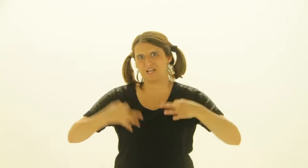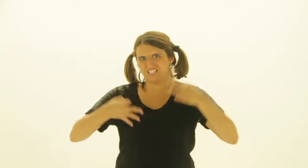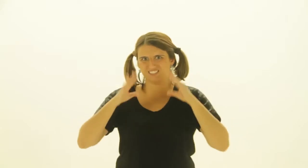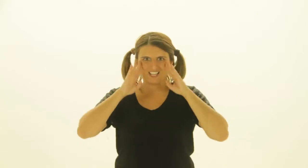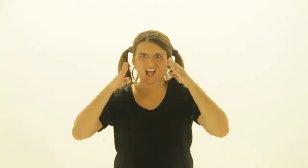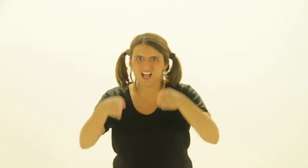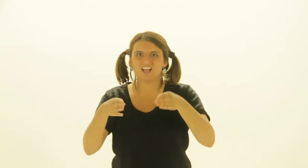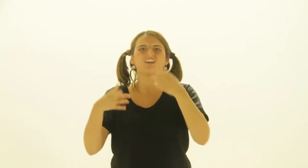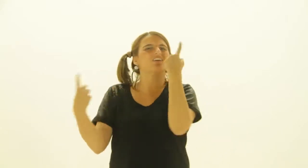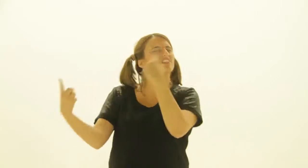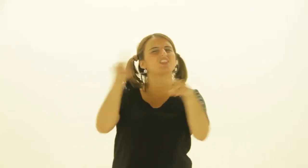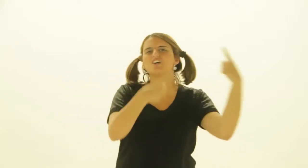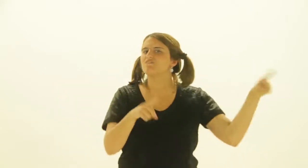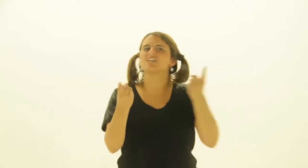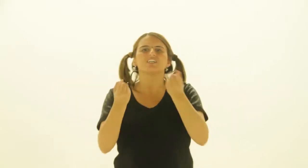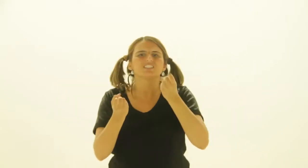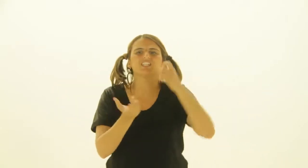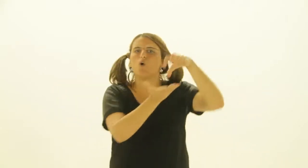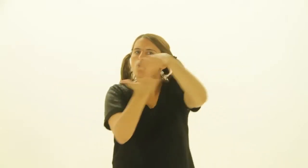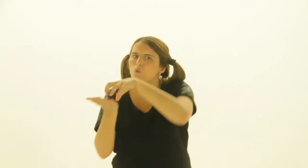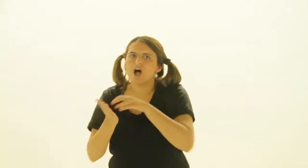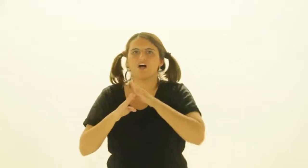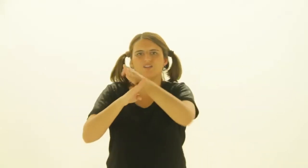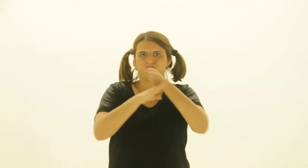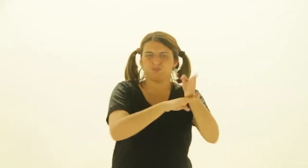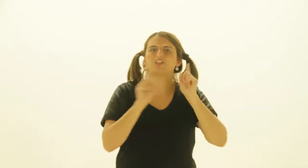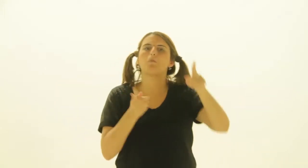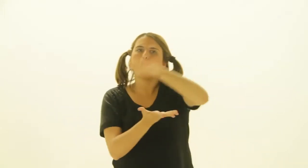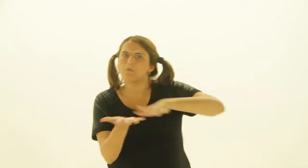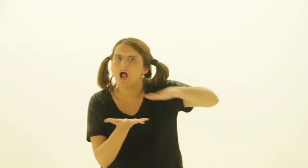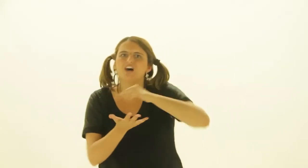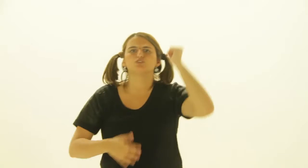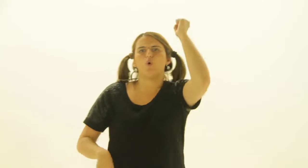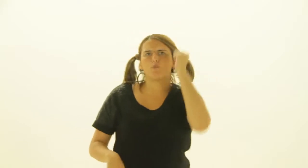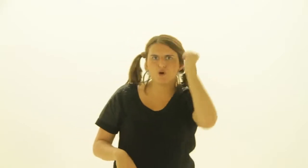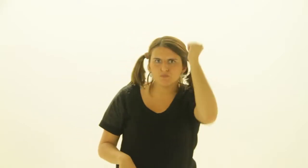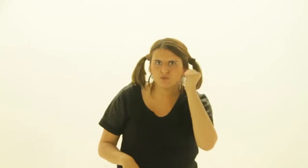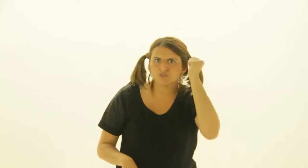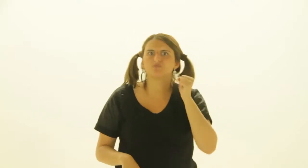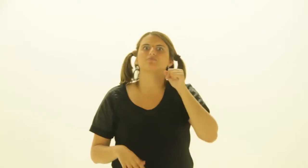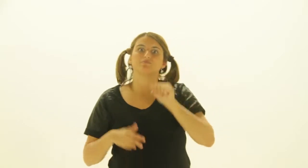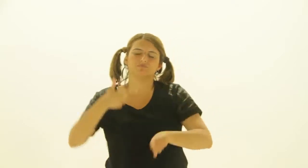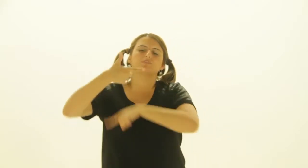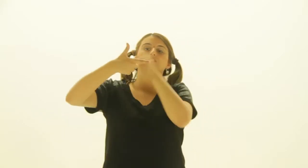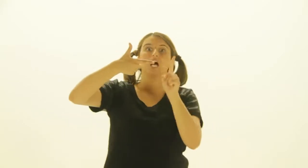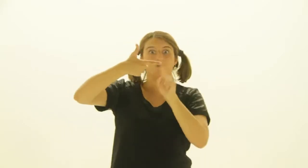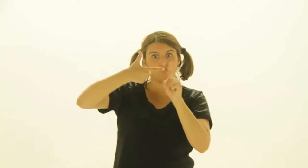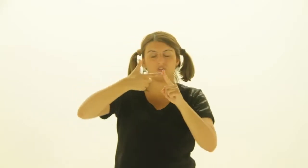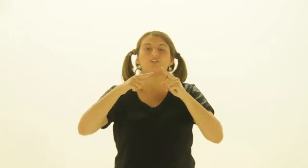En los distintos lugares donde tengan que participar, necesitan, por ejemplo, un ómnibus especial en las plazas. También existen barreras de comunicación.